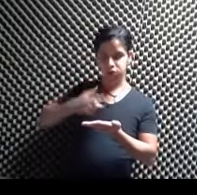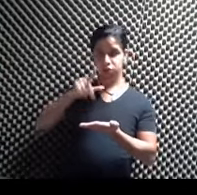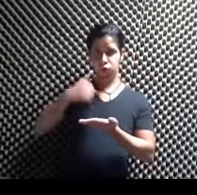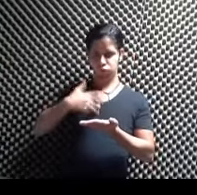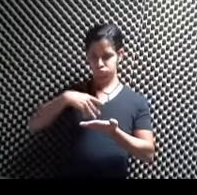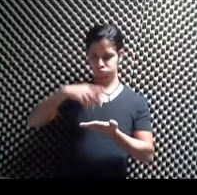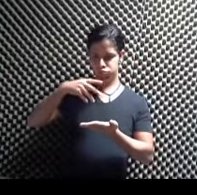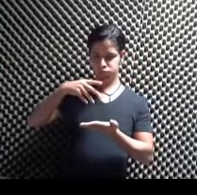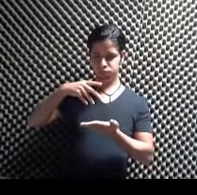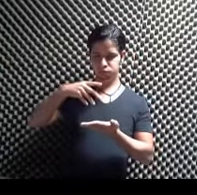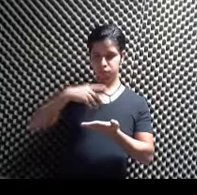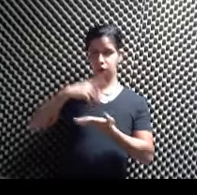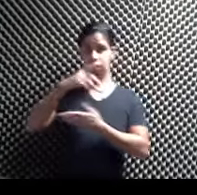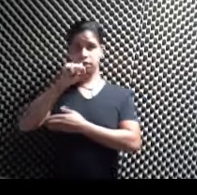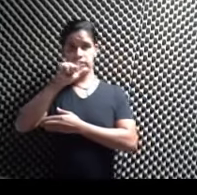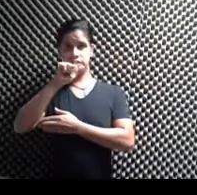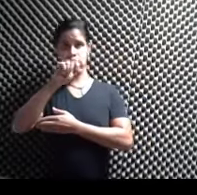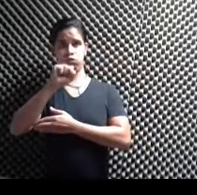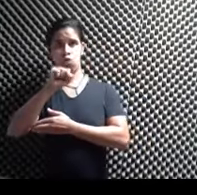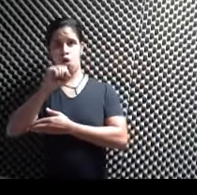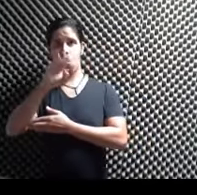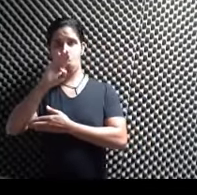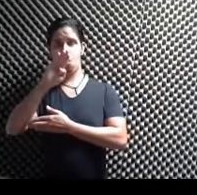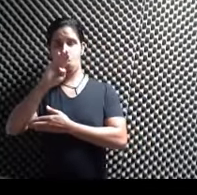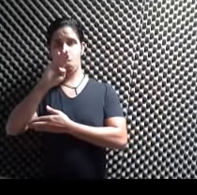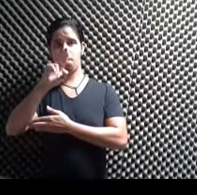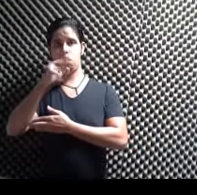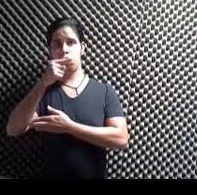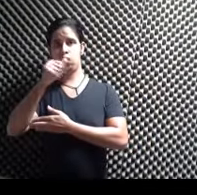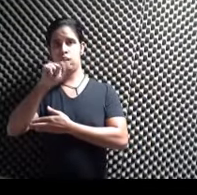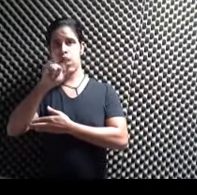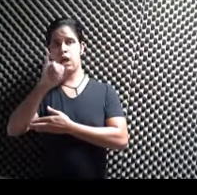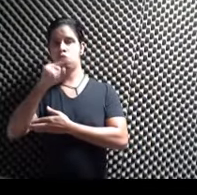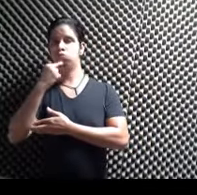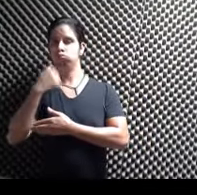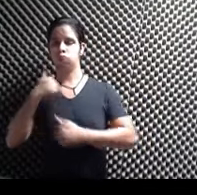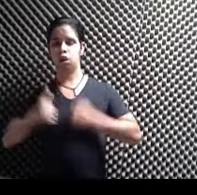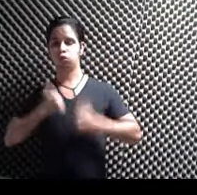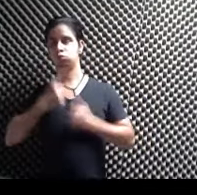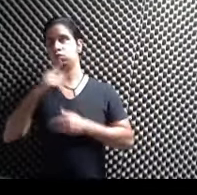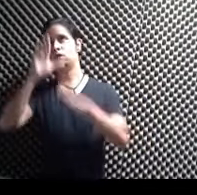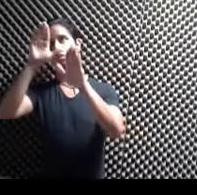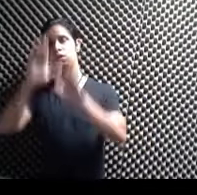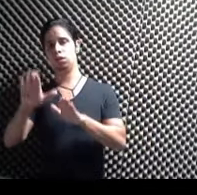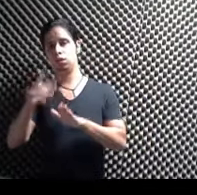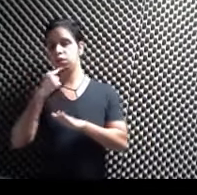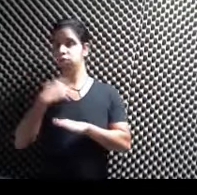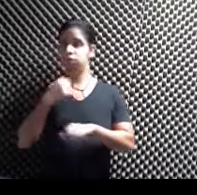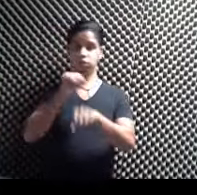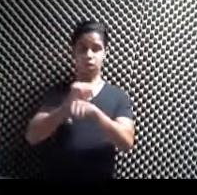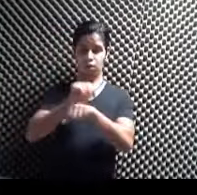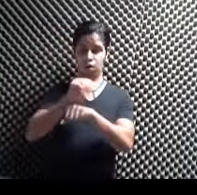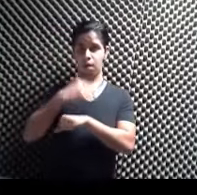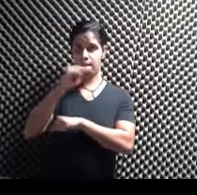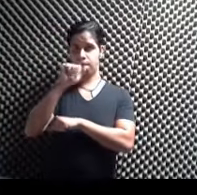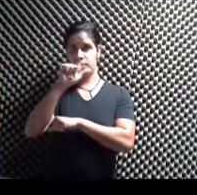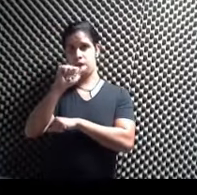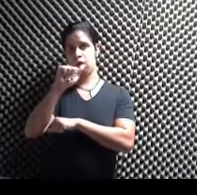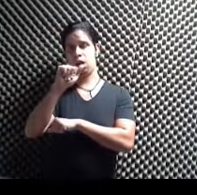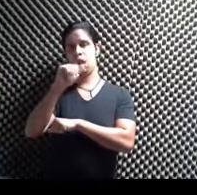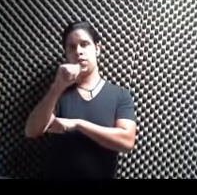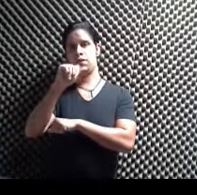Porque ¿Celso Bugallo, que es un actor gallego, español, excelente, que ha estado con Javier Bardem en Mar Adentro, El Lunes al Sol, un